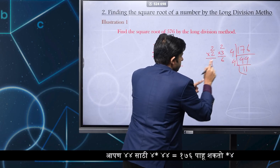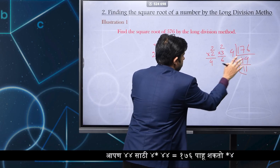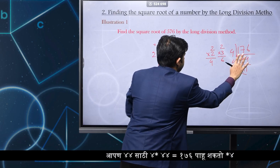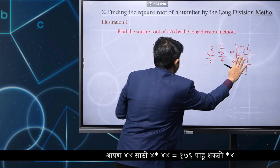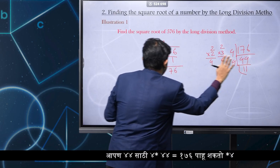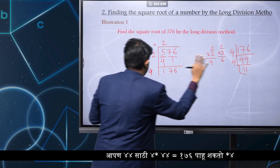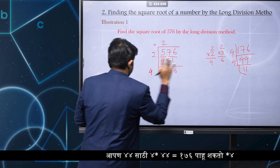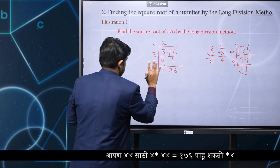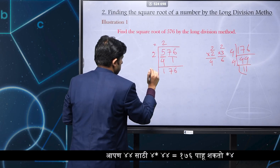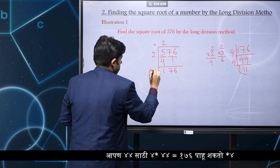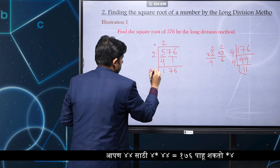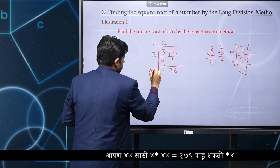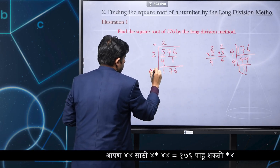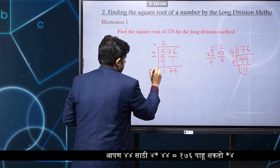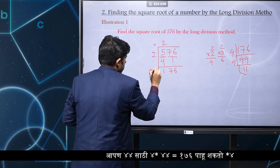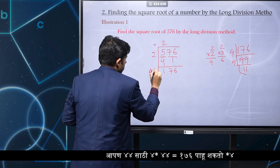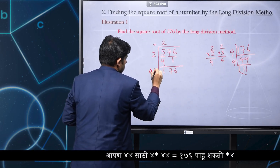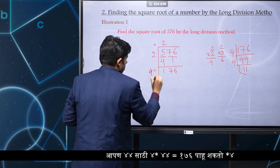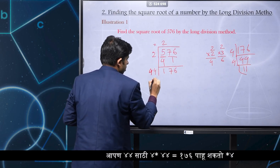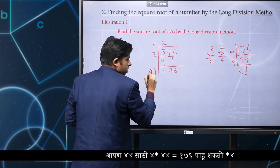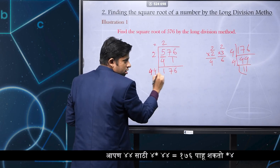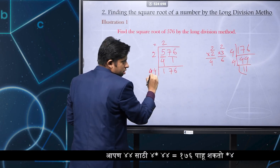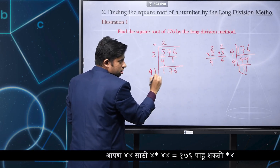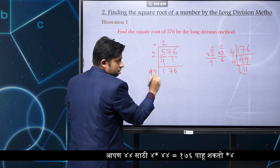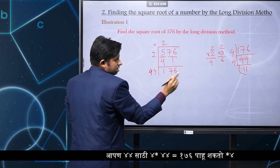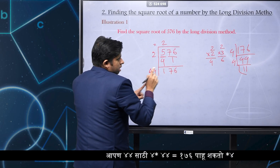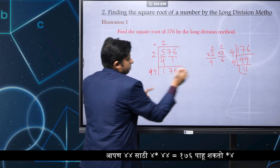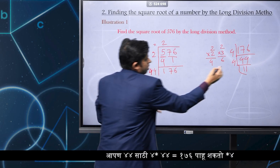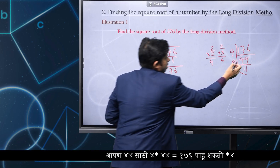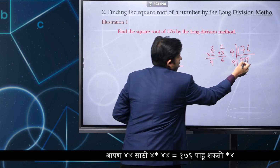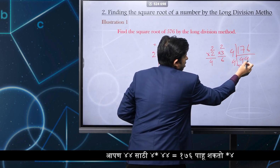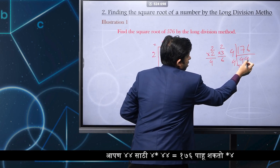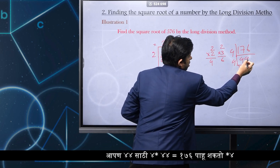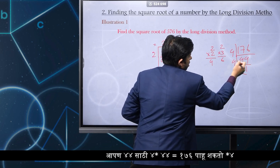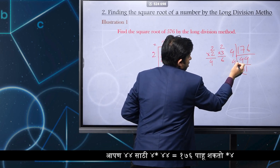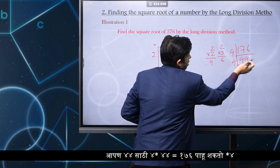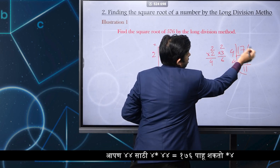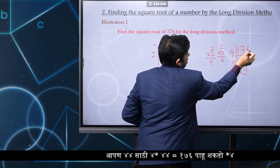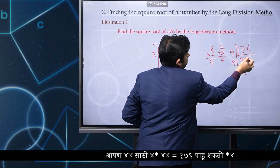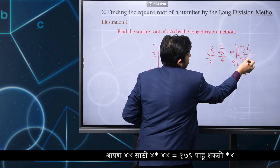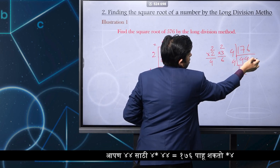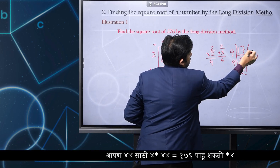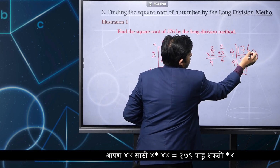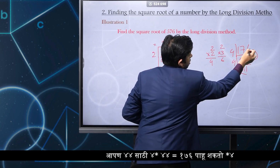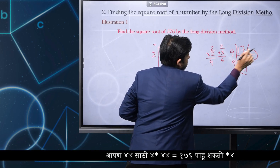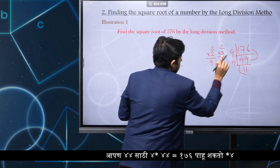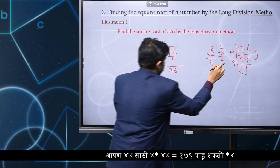आपण 44 साठी 4 गुणिले 44 बरोबर 176 पाहू शकतो. 4